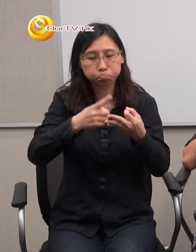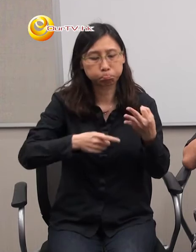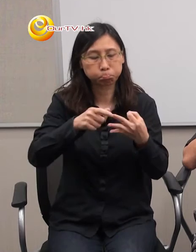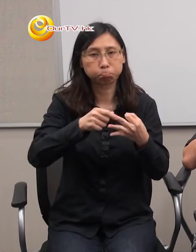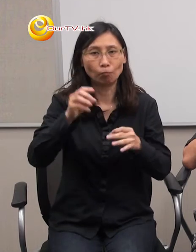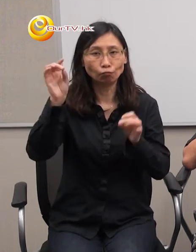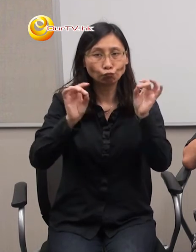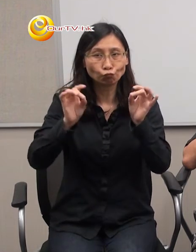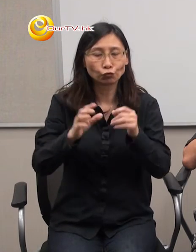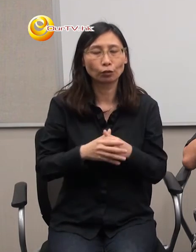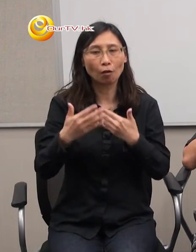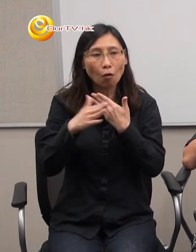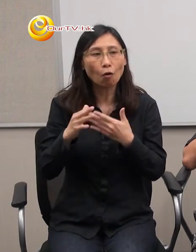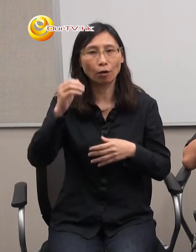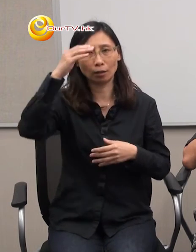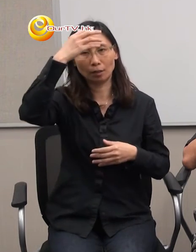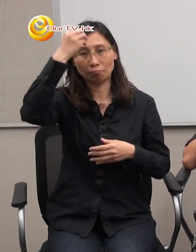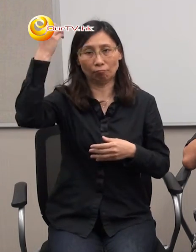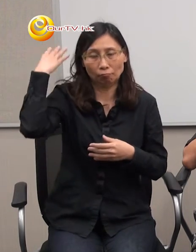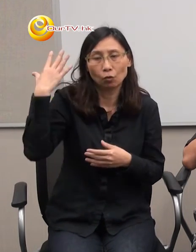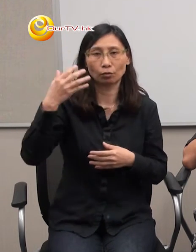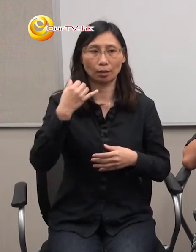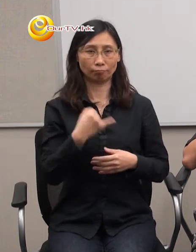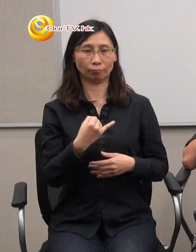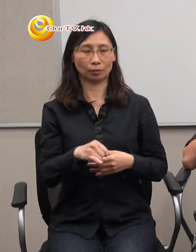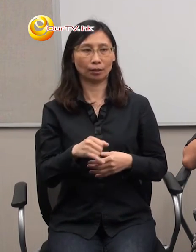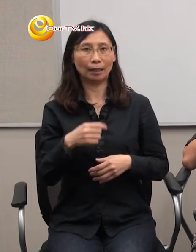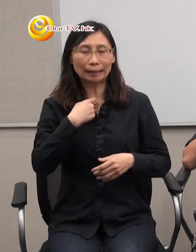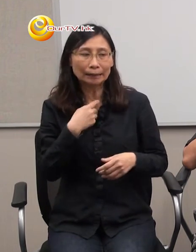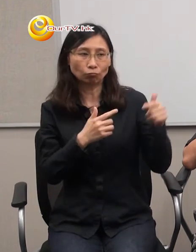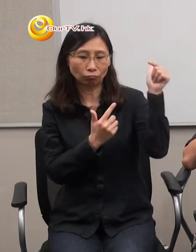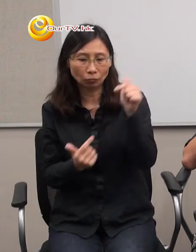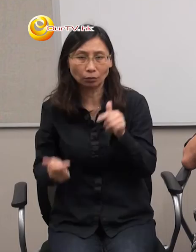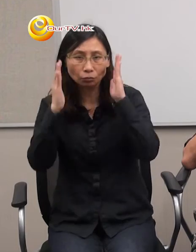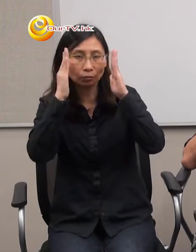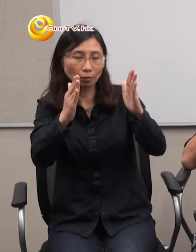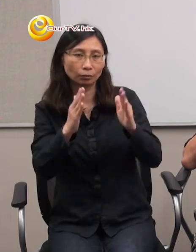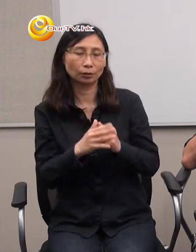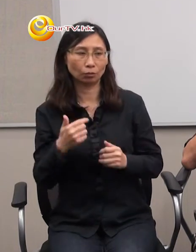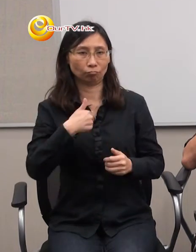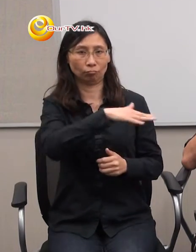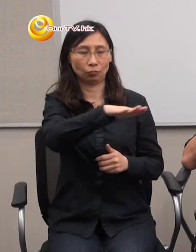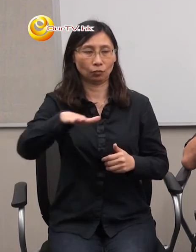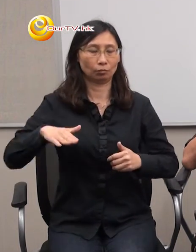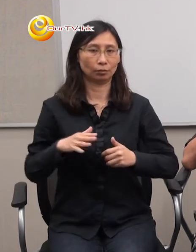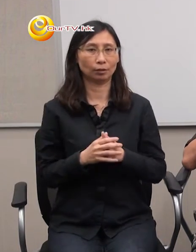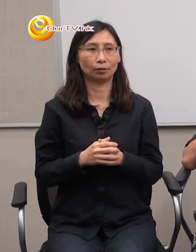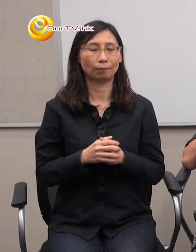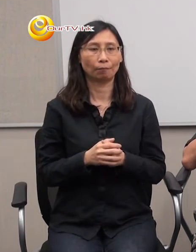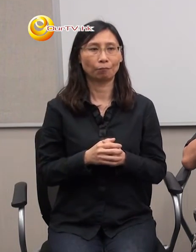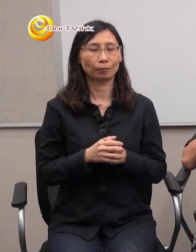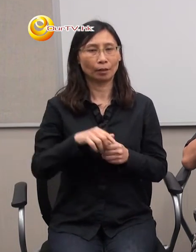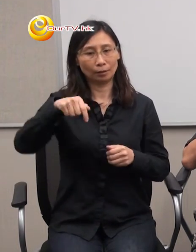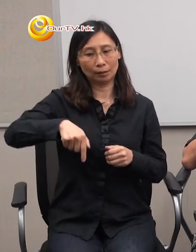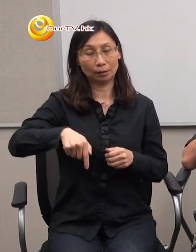外咧。咁亦都唔好忘記一樣嘢，就係話咧，繼續即係留意住，即係我哋即係成個